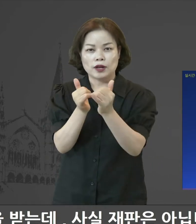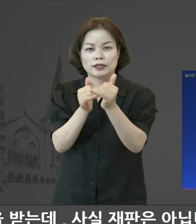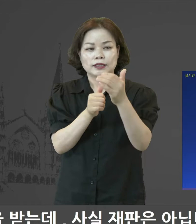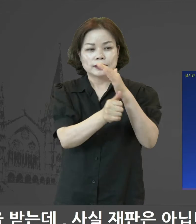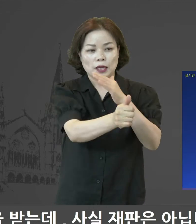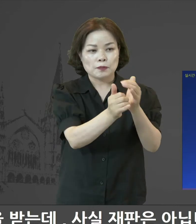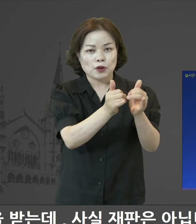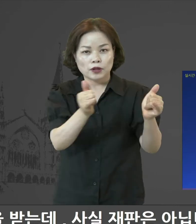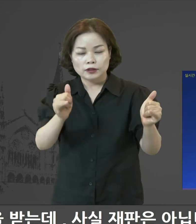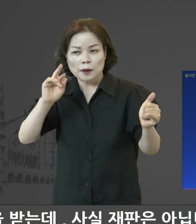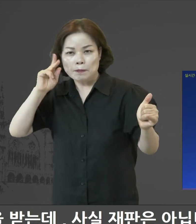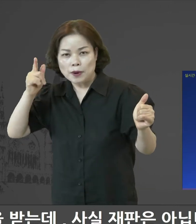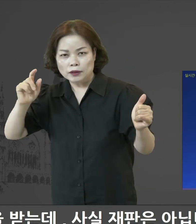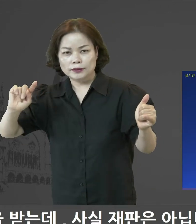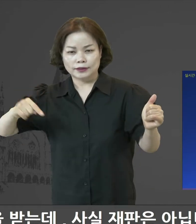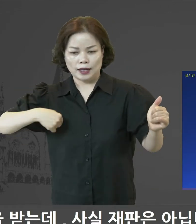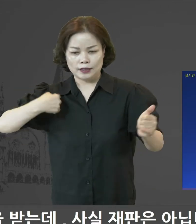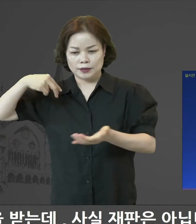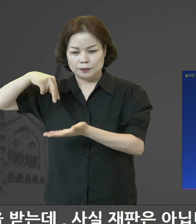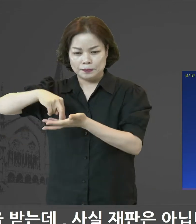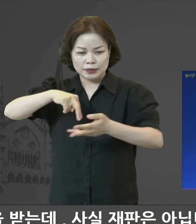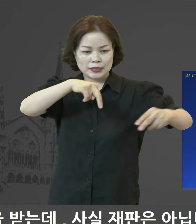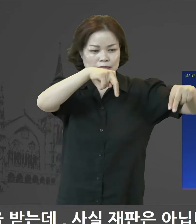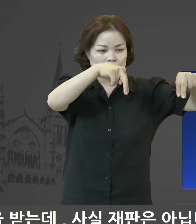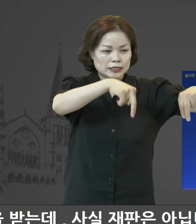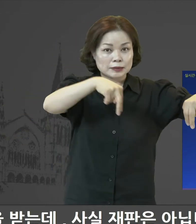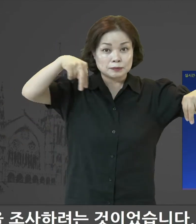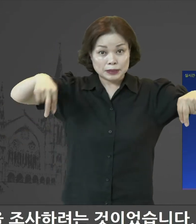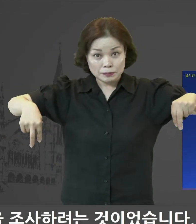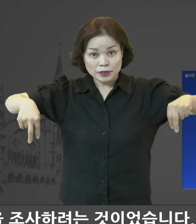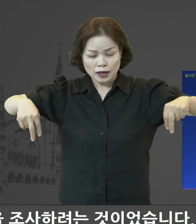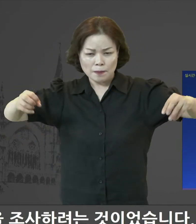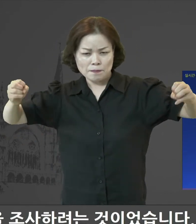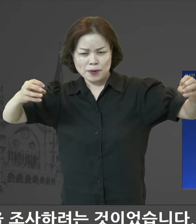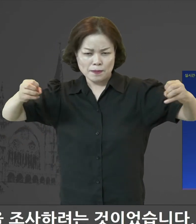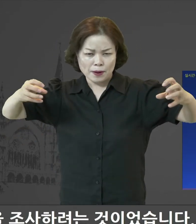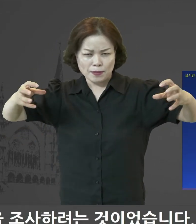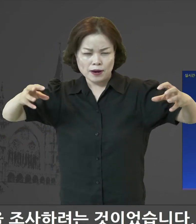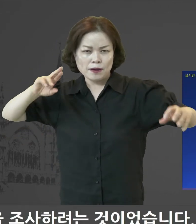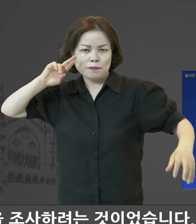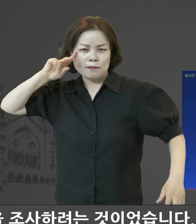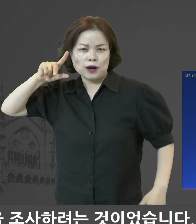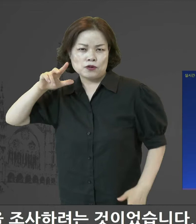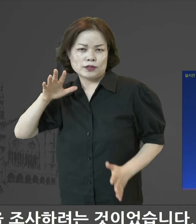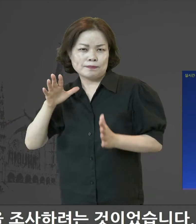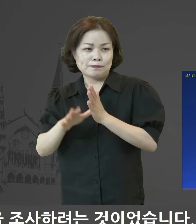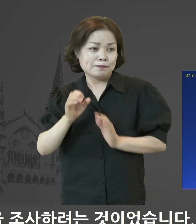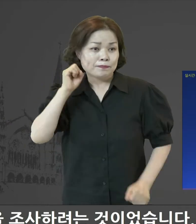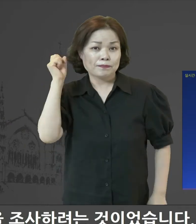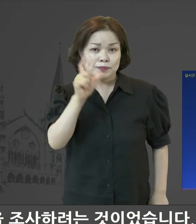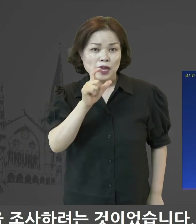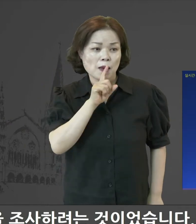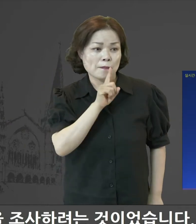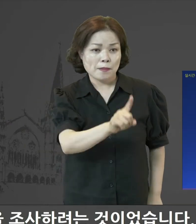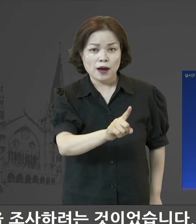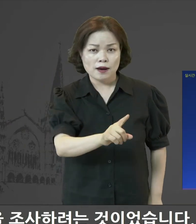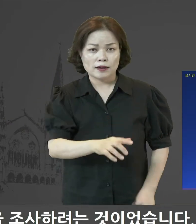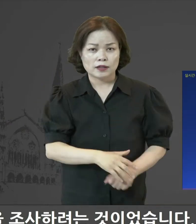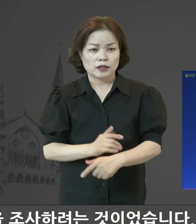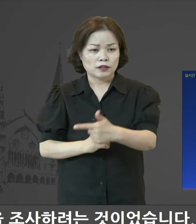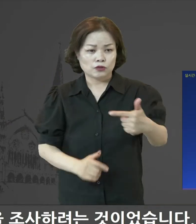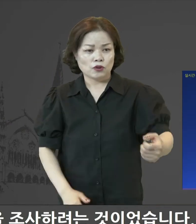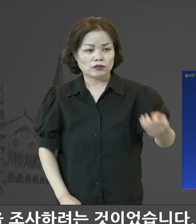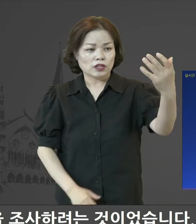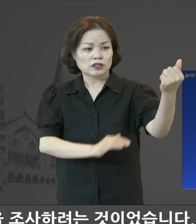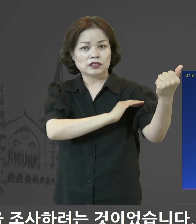바울이 서로 자기 입장을 얘기하는 시간이었는데, 바울이 정말 굉장히 세게 나갔죠. 대제사장